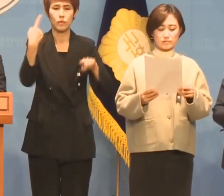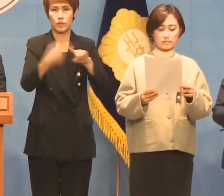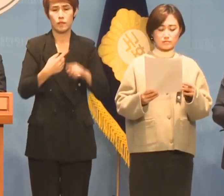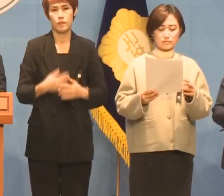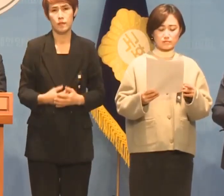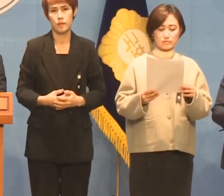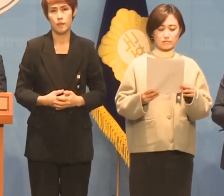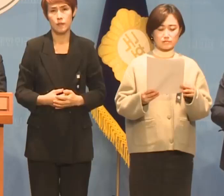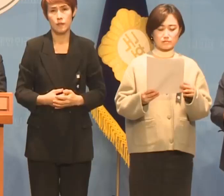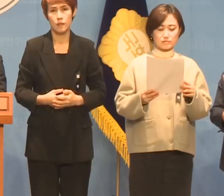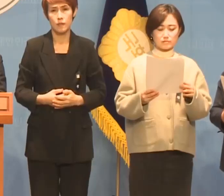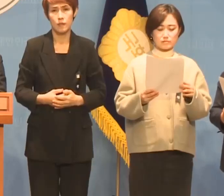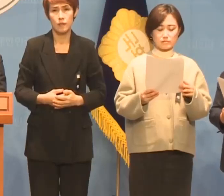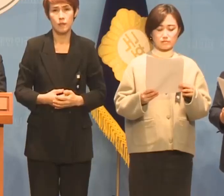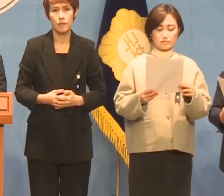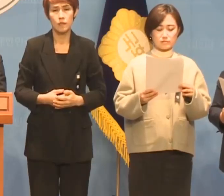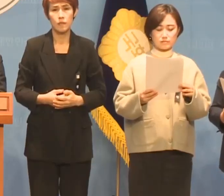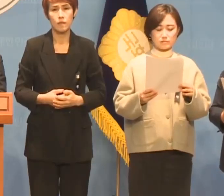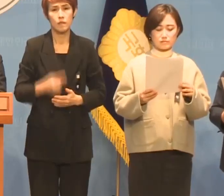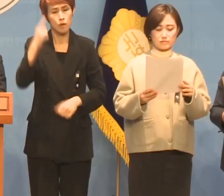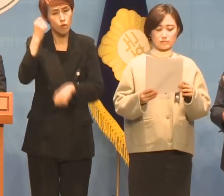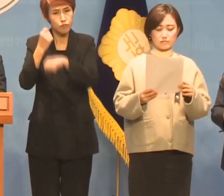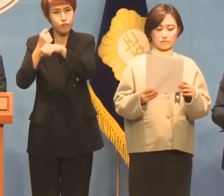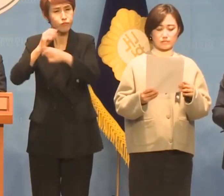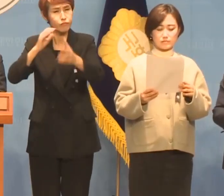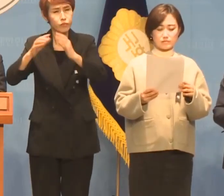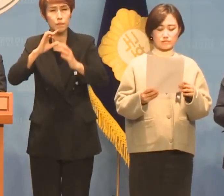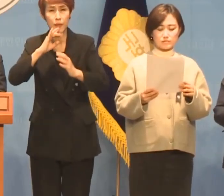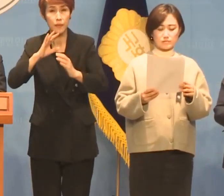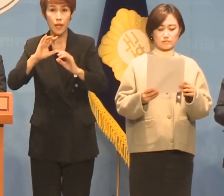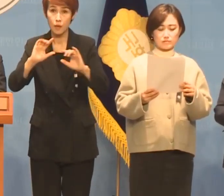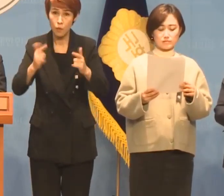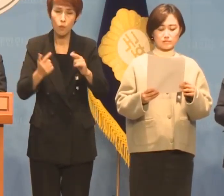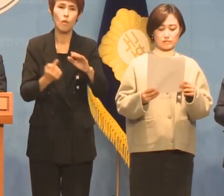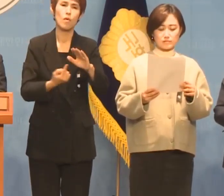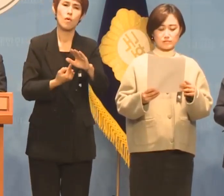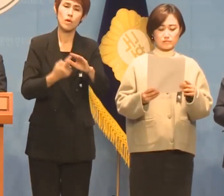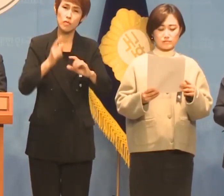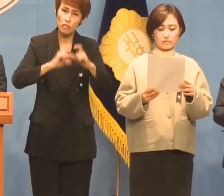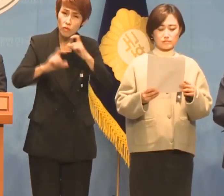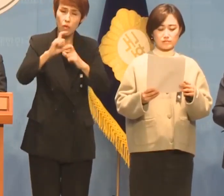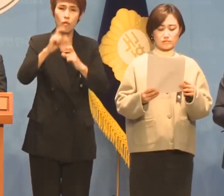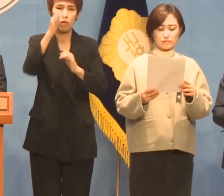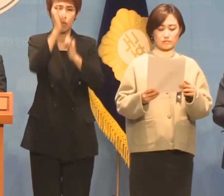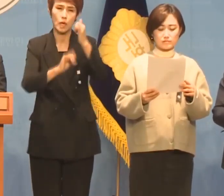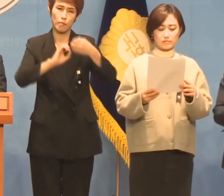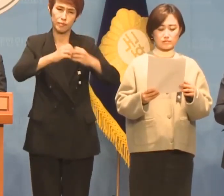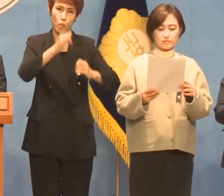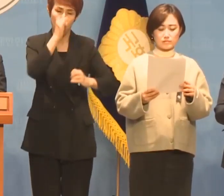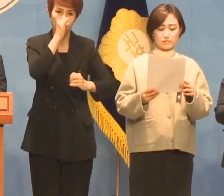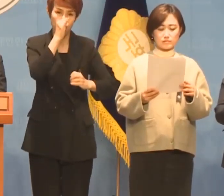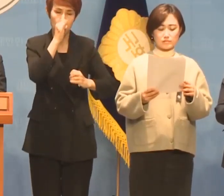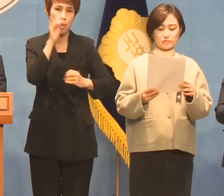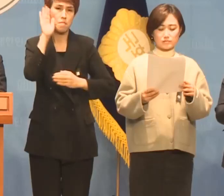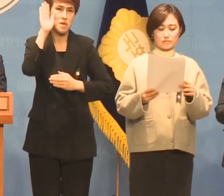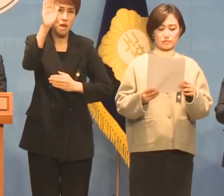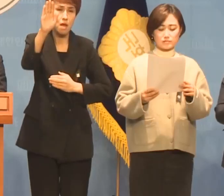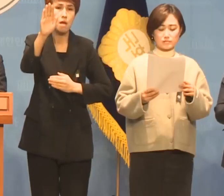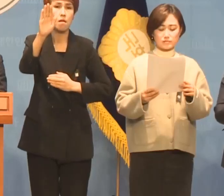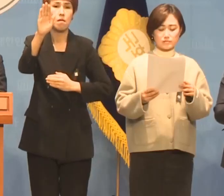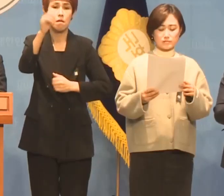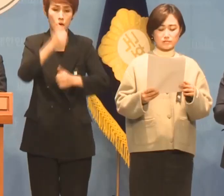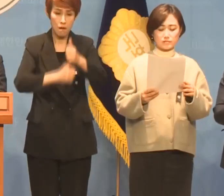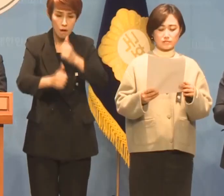이러한 움직임은 단순히 학문적 논쟁에 그치지 않고 역사를 왜곡하고 이를 제도화하여 현재와 미래 세대에게